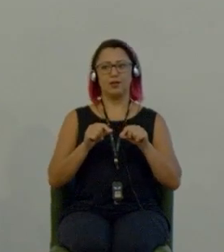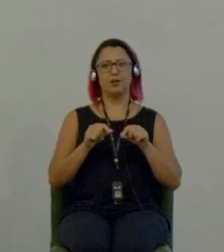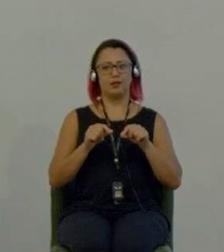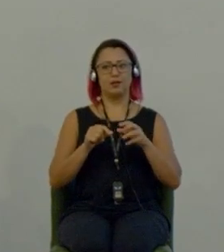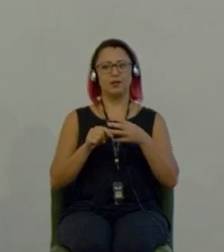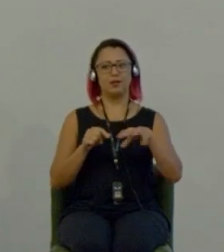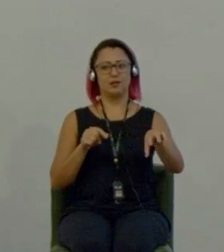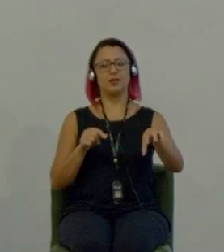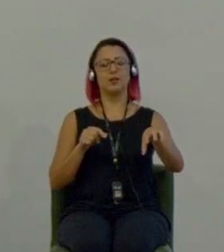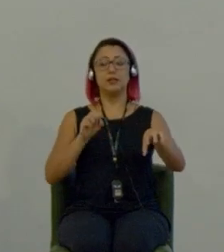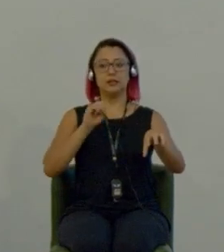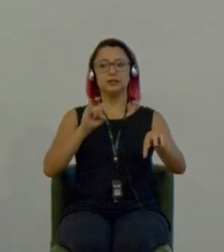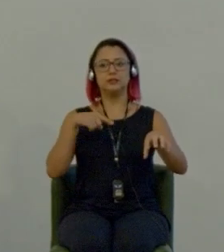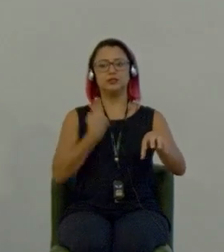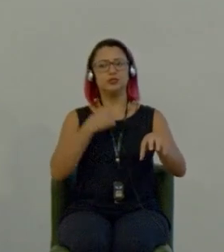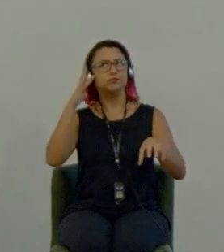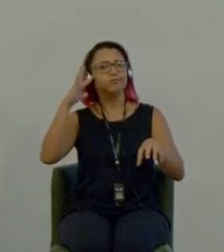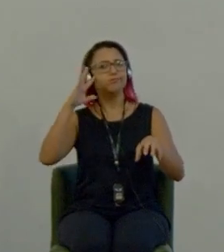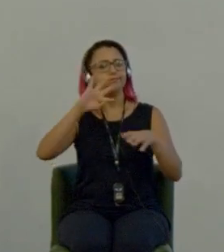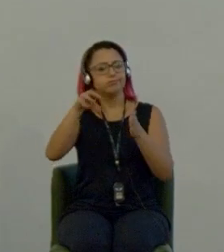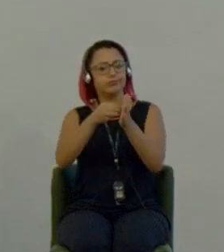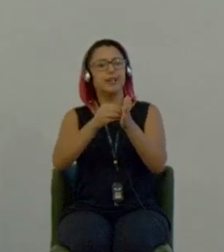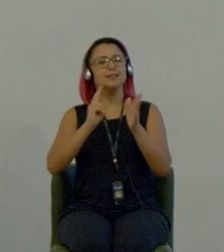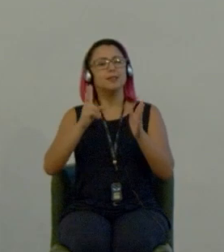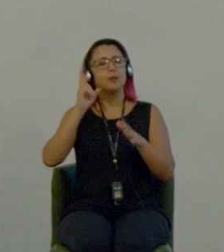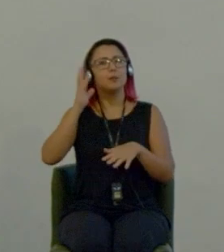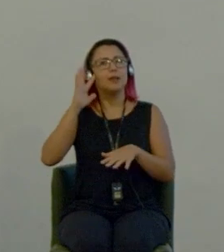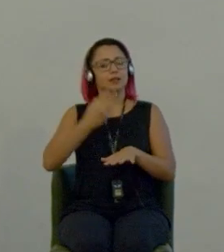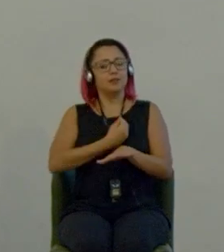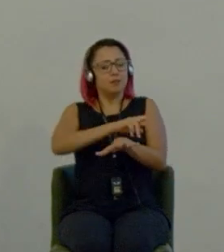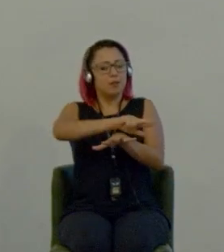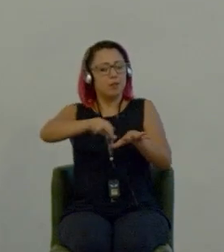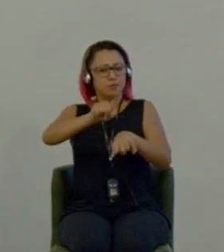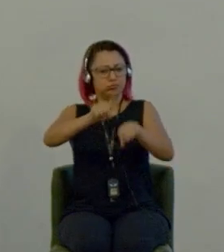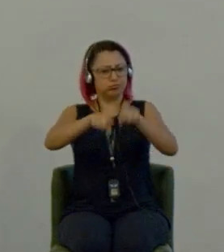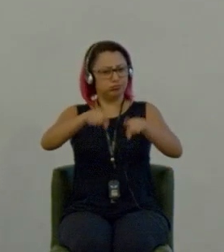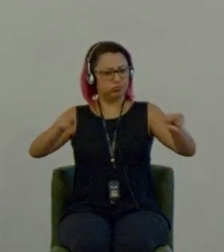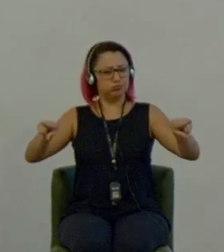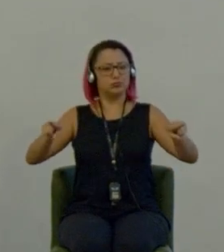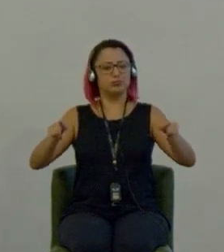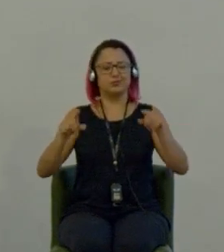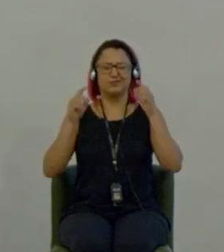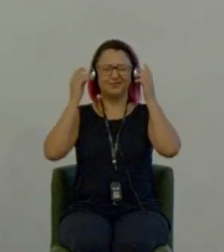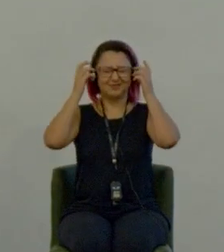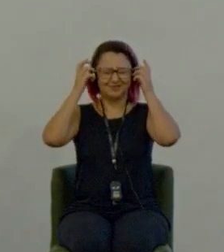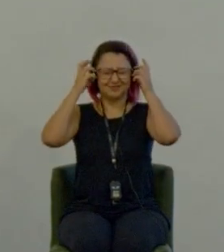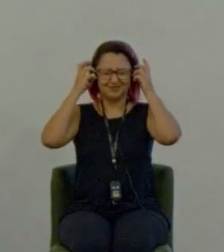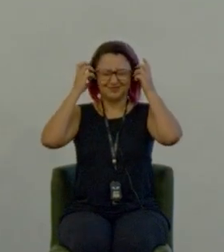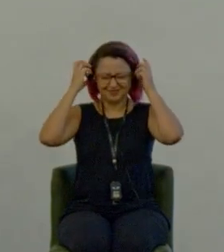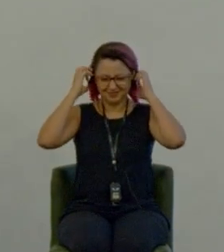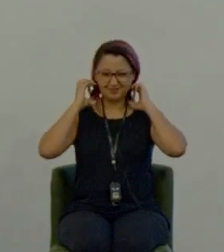gente pensa na região amazônica, a gente pensa muito em biodiversidade. E isso é muito importante, certamente. Mas é importante também adicionar uma